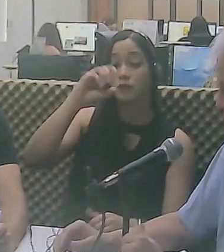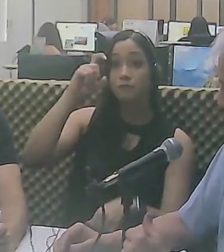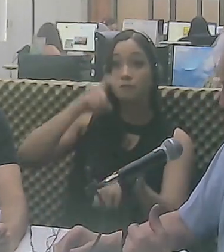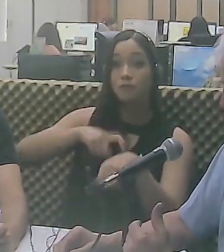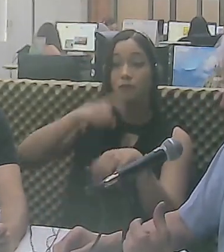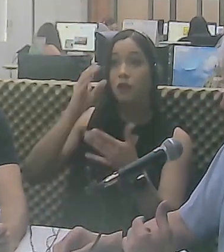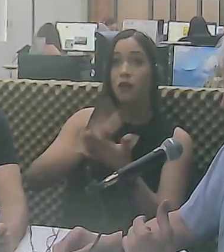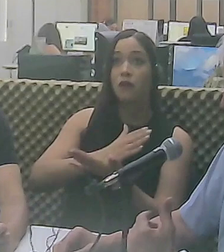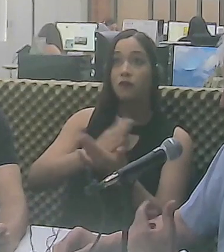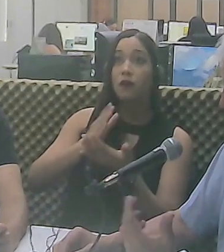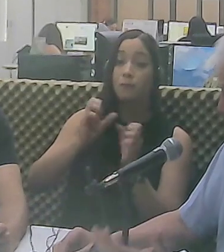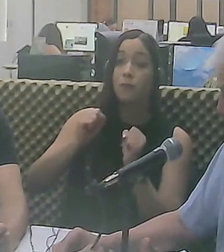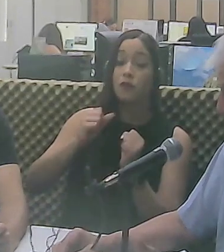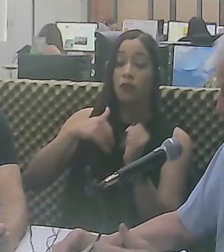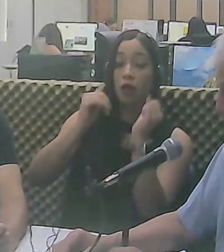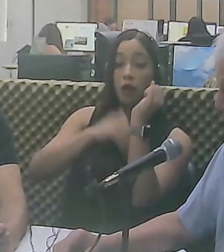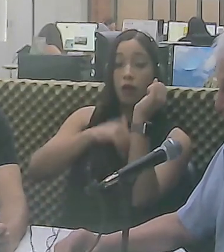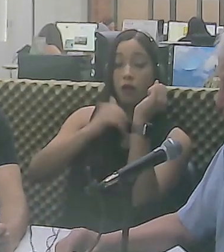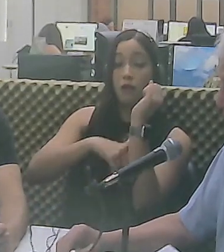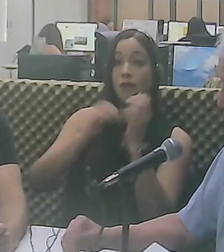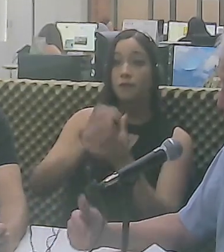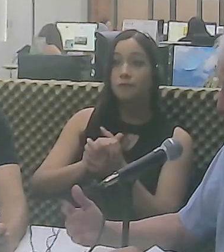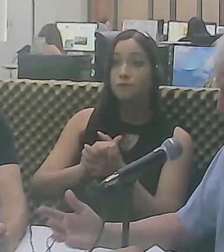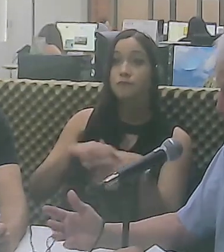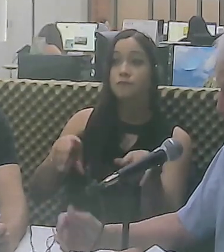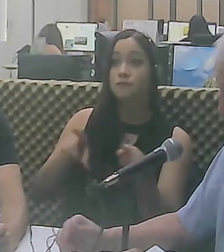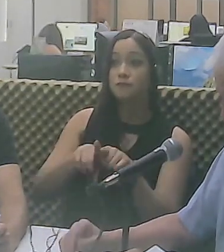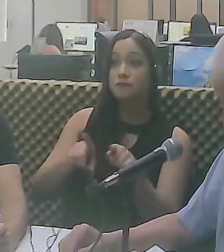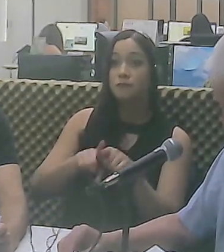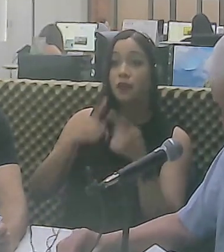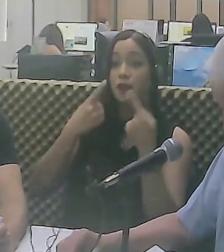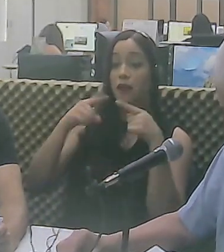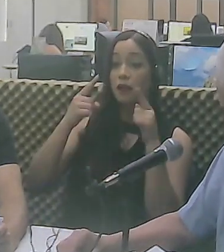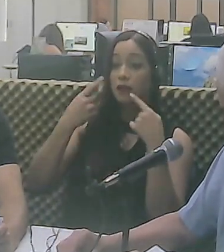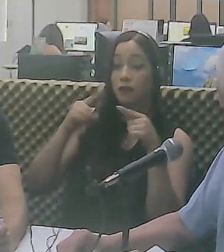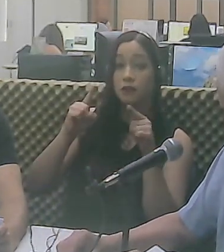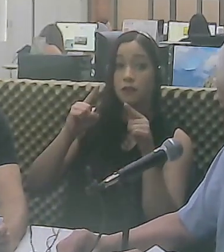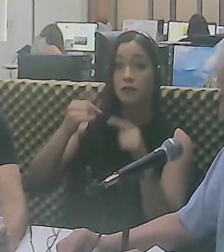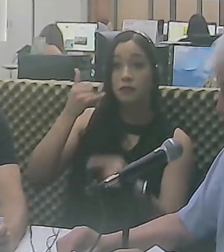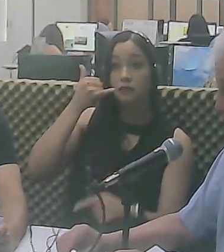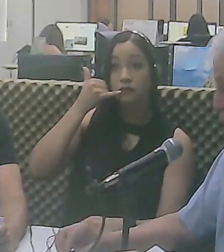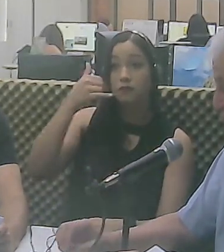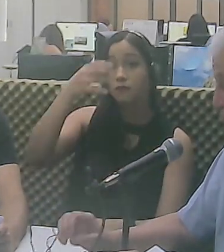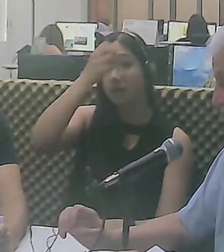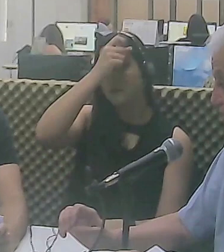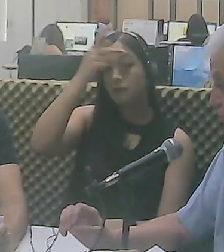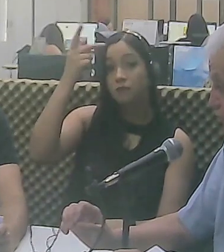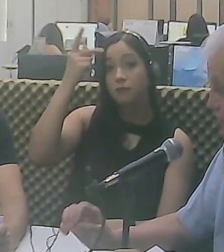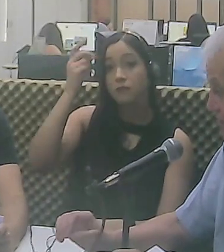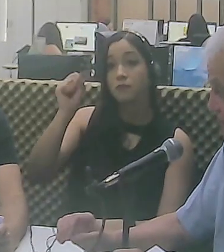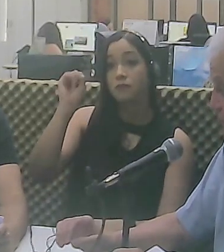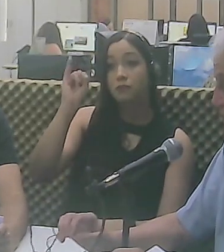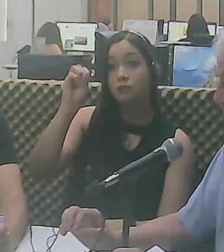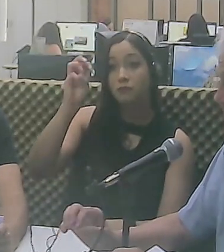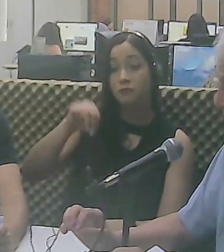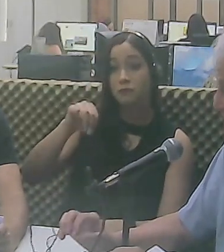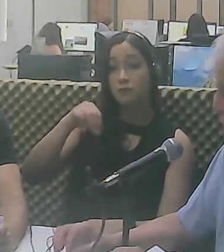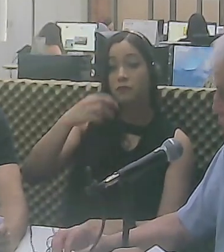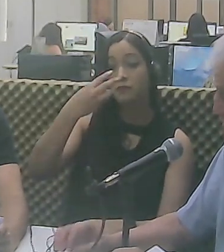imediatamente é a denúncia pode ser a nona possa fazer também reclamação no telefone da Prefeitura que é o telefone do